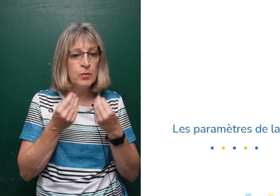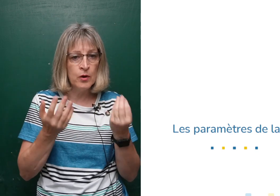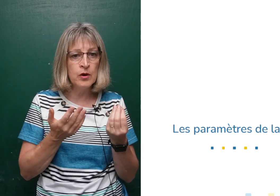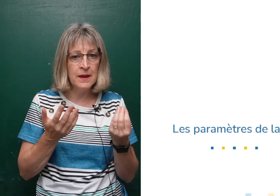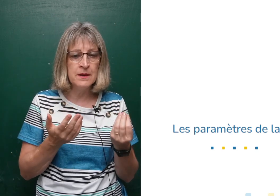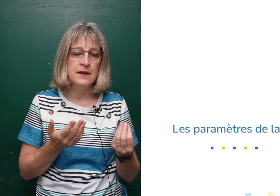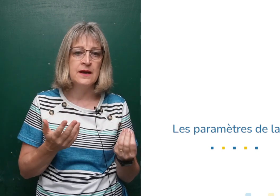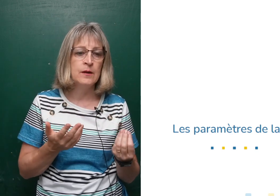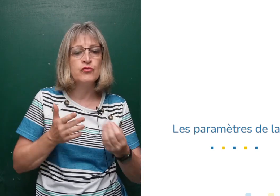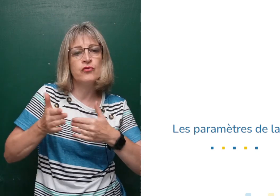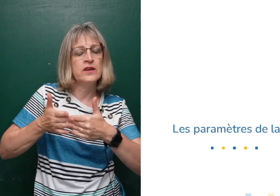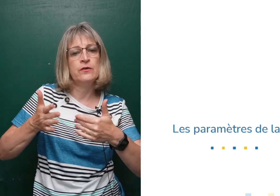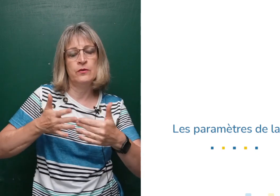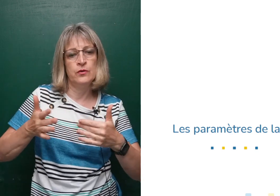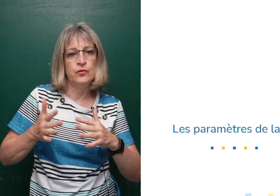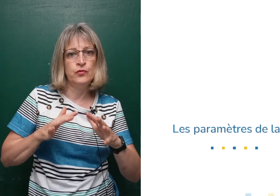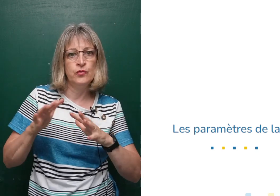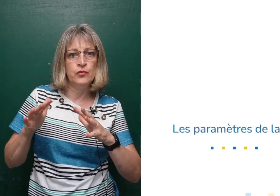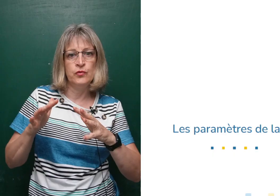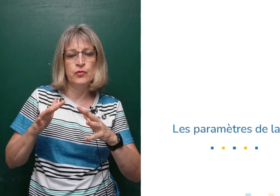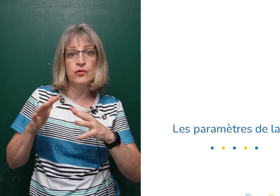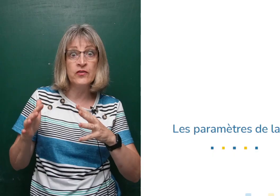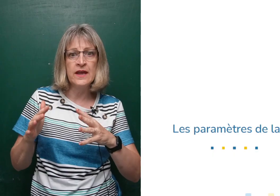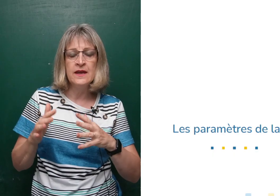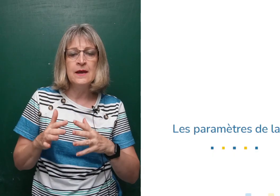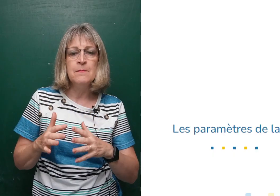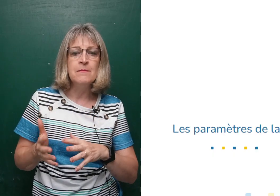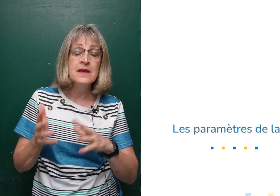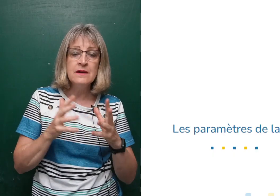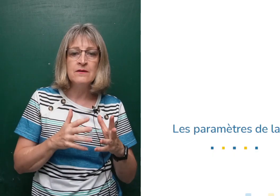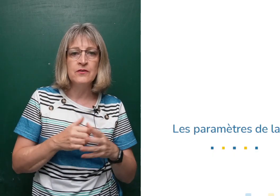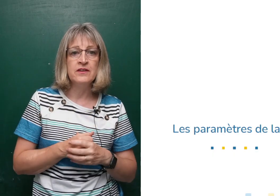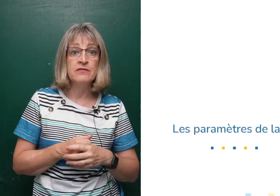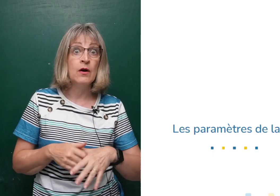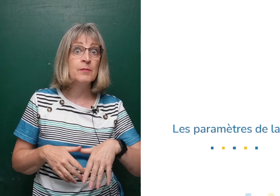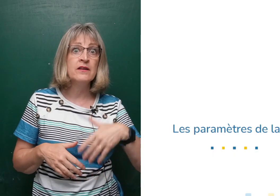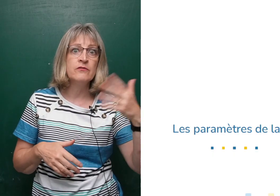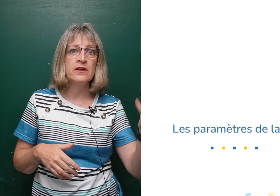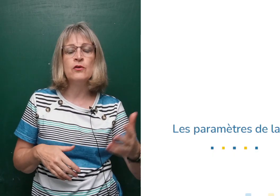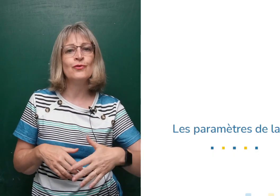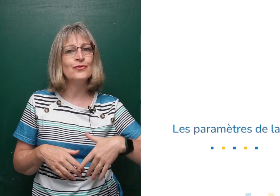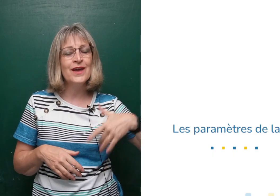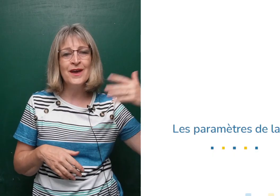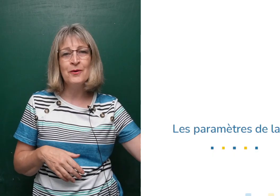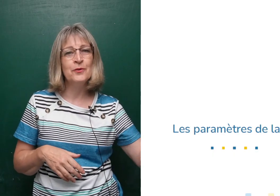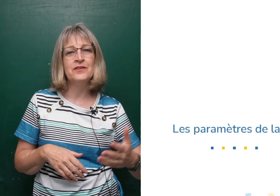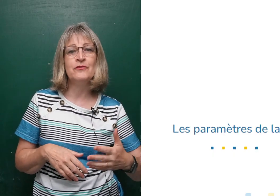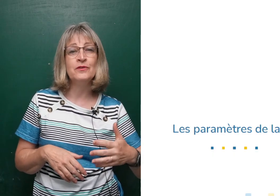quand même, hein, puisque c'est le français, mais c'est différent. Après, si vous allez en Angleterre, aux États-Unis, c'est